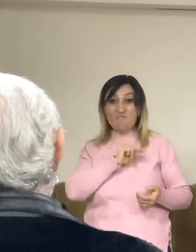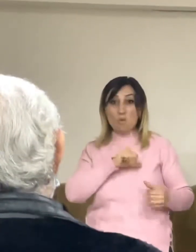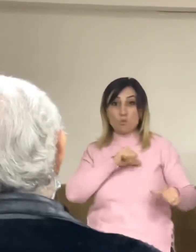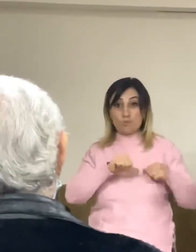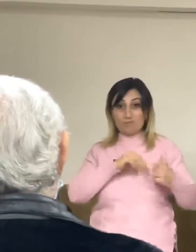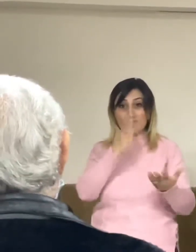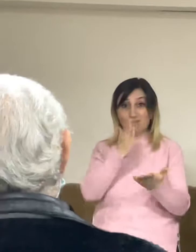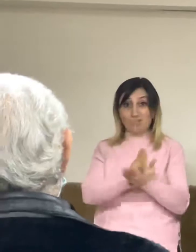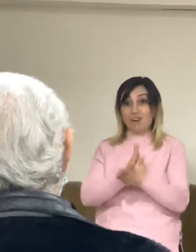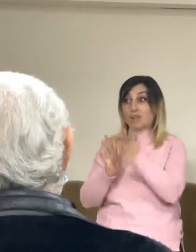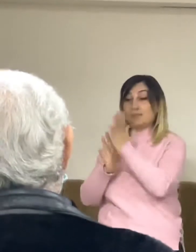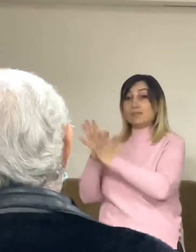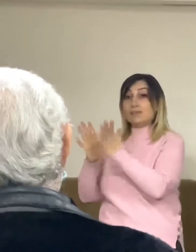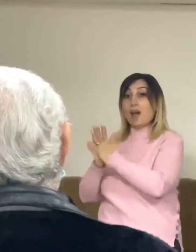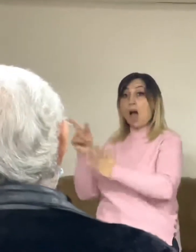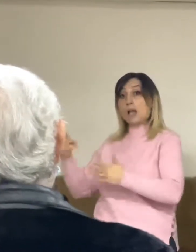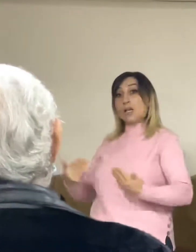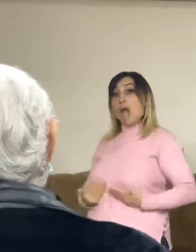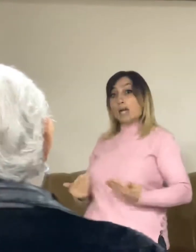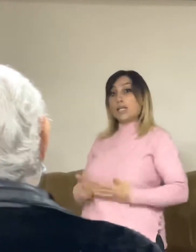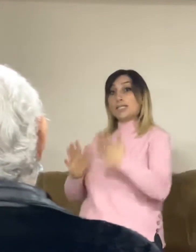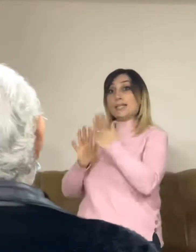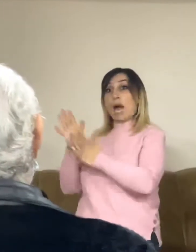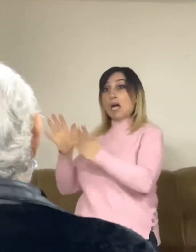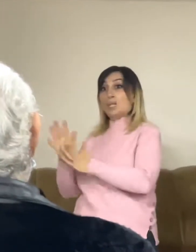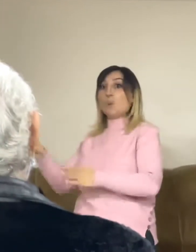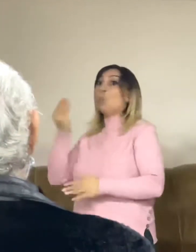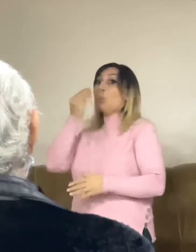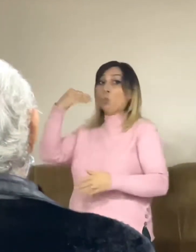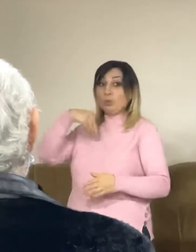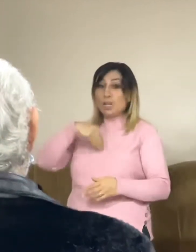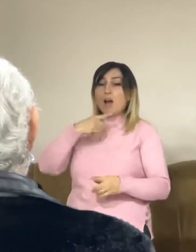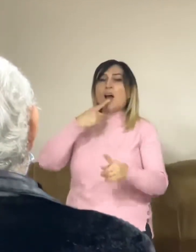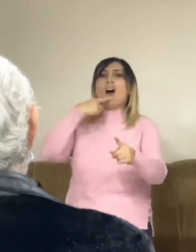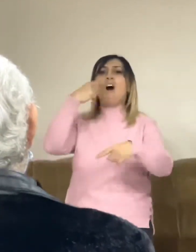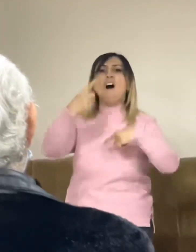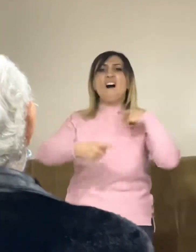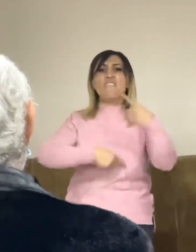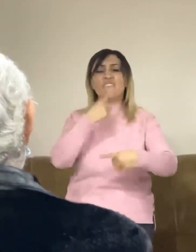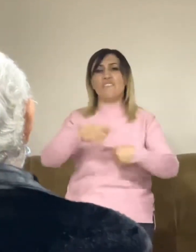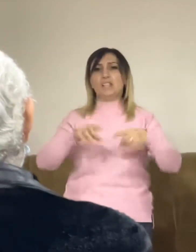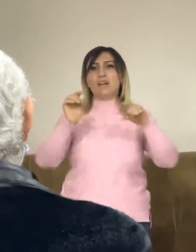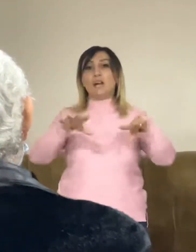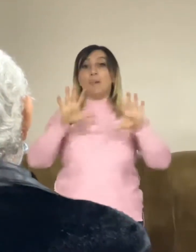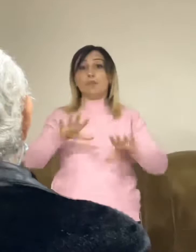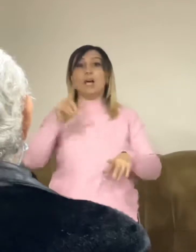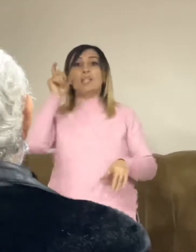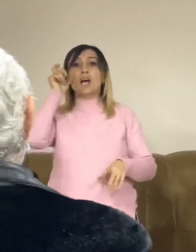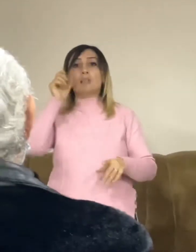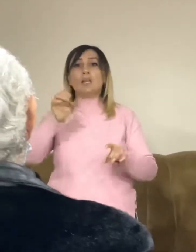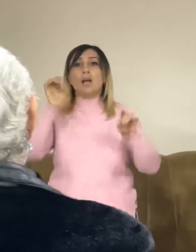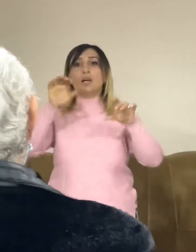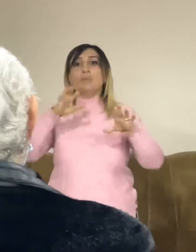ծառից, հավիտյան պետք է մնար այդ վիճակում, և ինքն էլ մեղավորների վրա հավիտյան Աստված պիտի մնար։